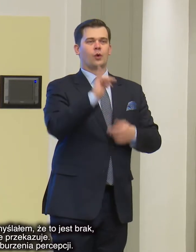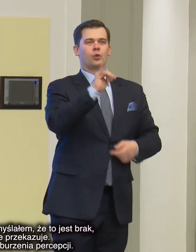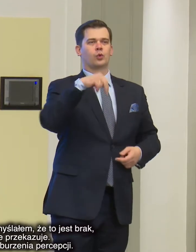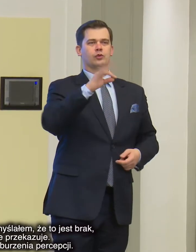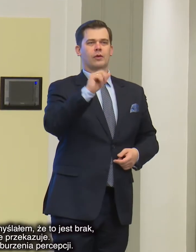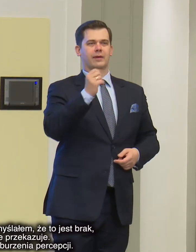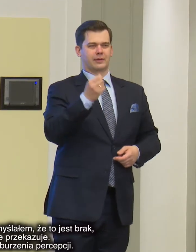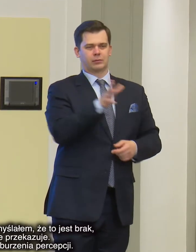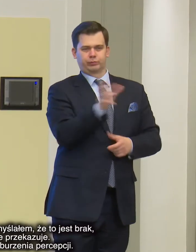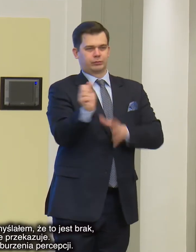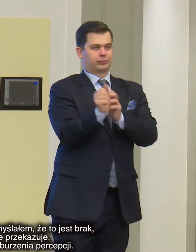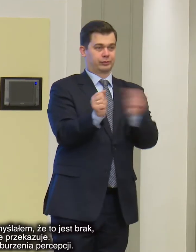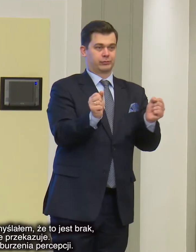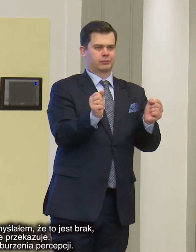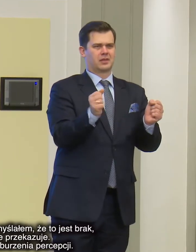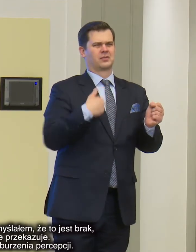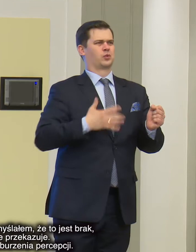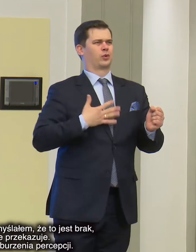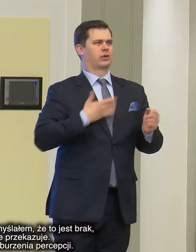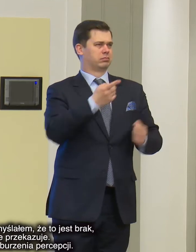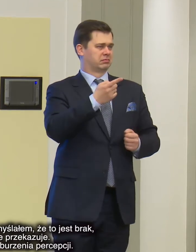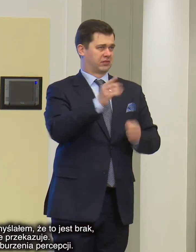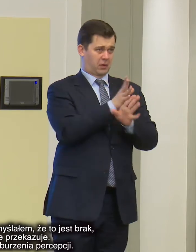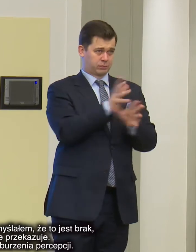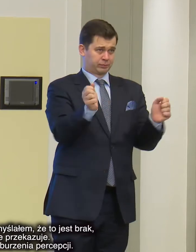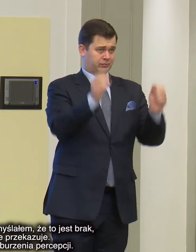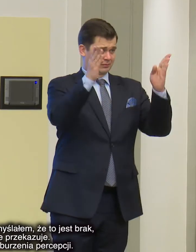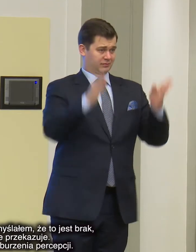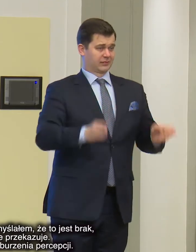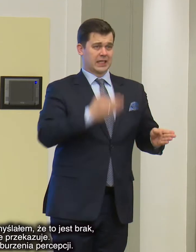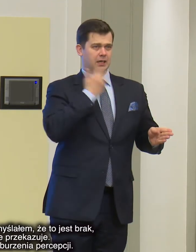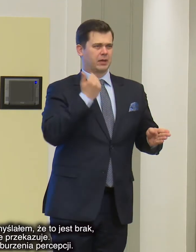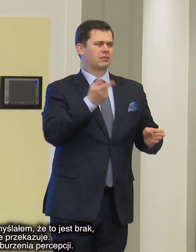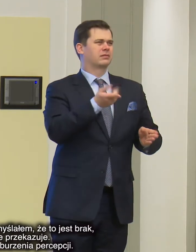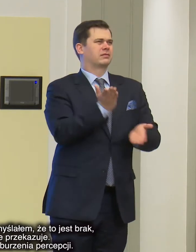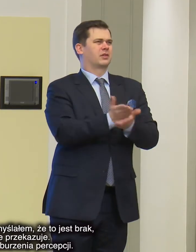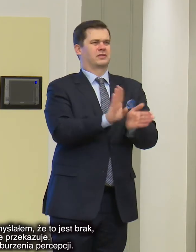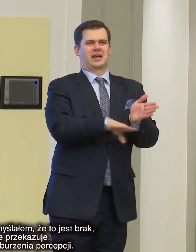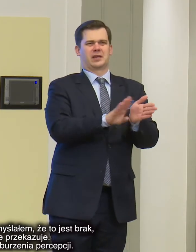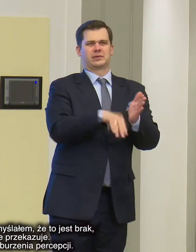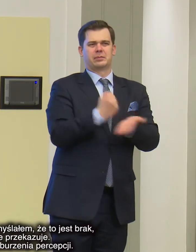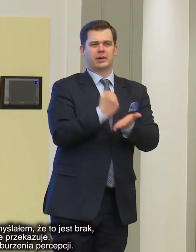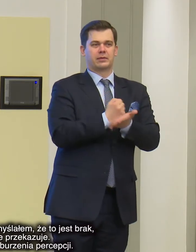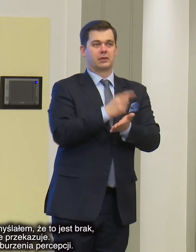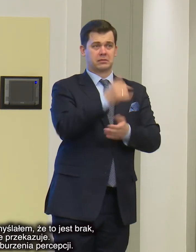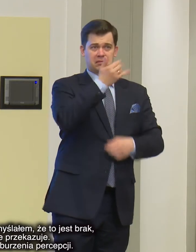urzędowe. Na początku ja myślałem, że to jest jakiś brak, że to wynika po prostu z tego, że ktoś nie umie ładnie